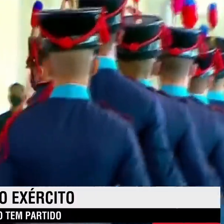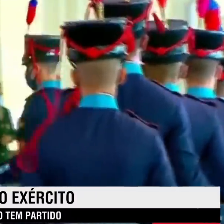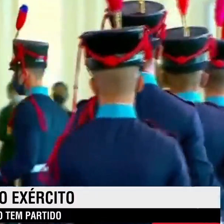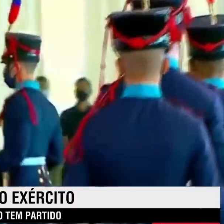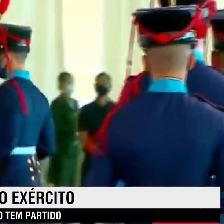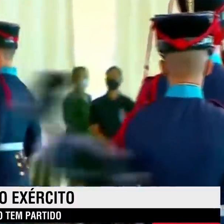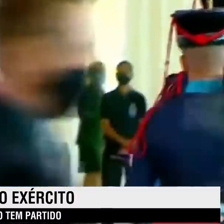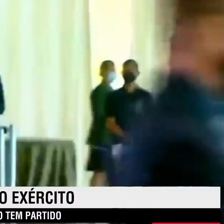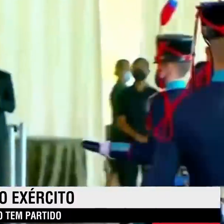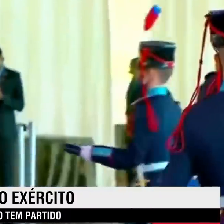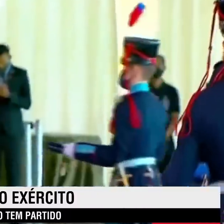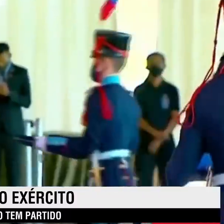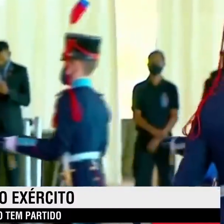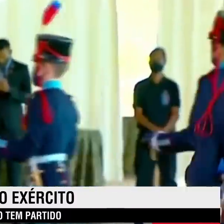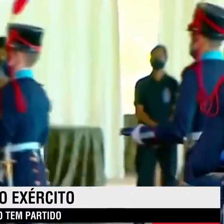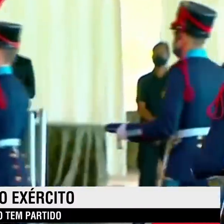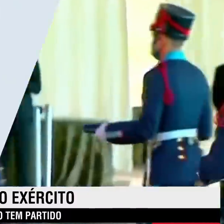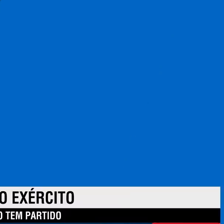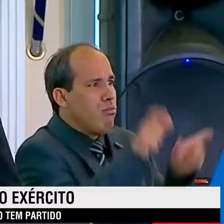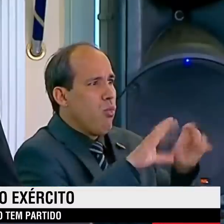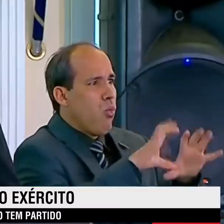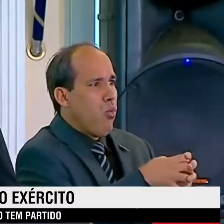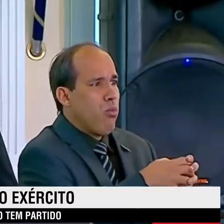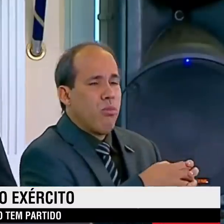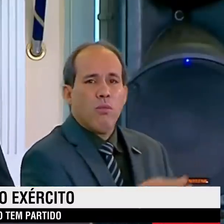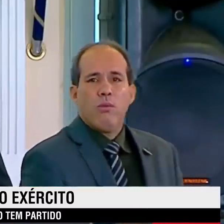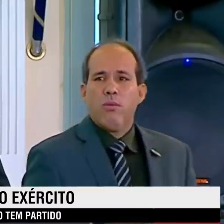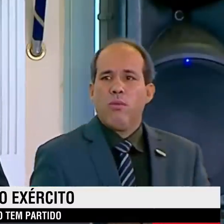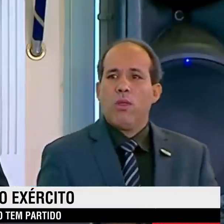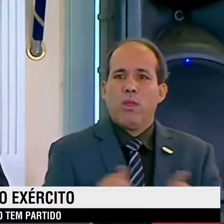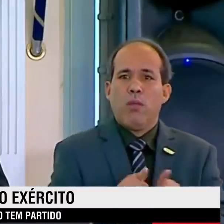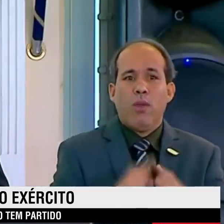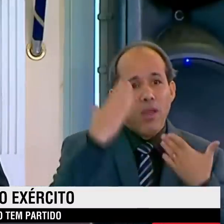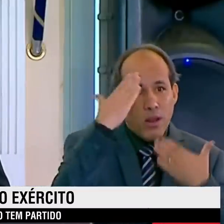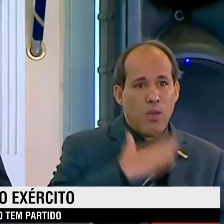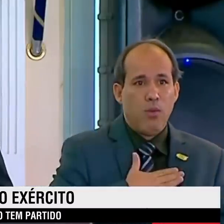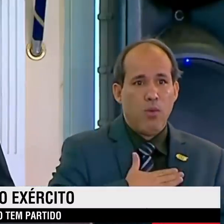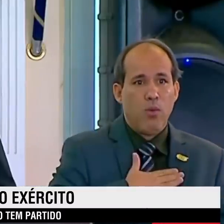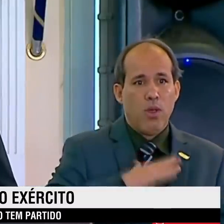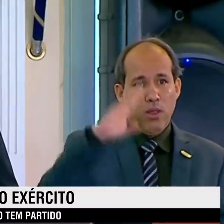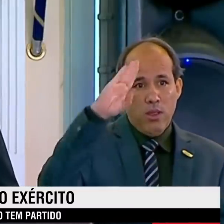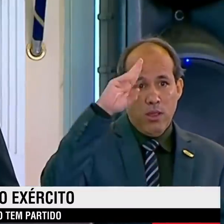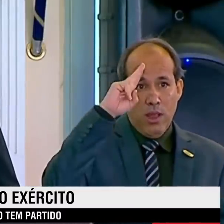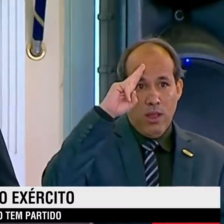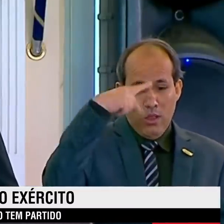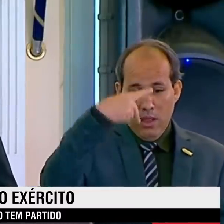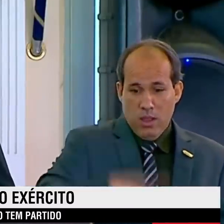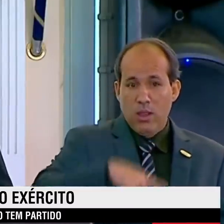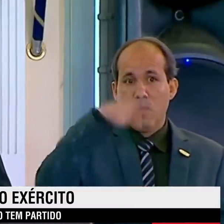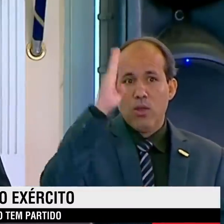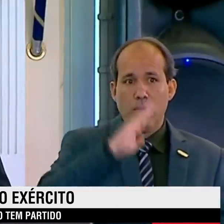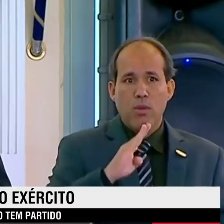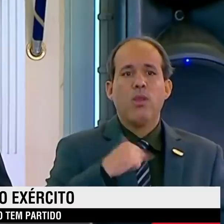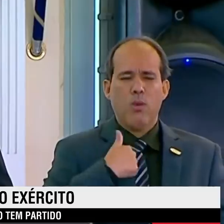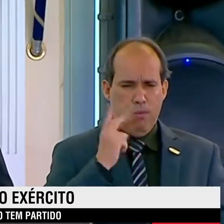a expressão "o meu Exército". Agradeço ao meu Exército Brasileiro, o qual ainda